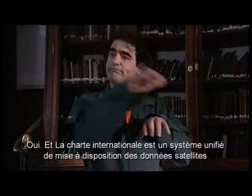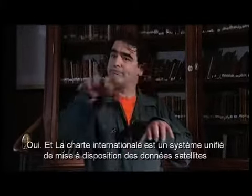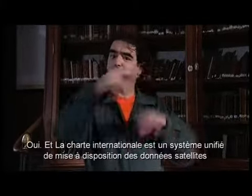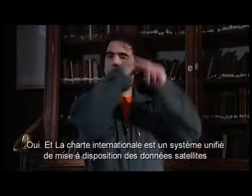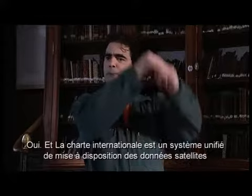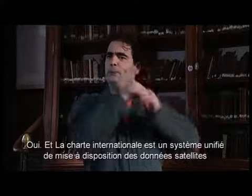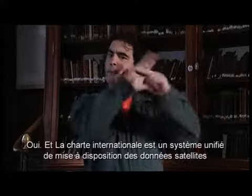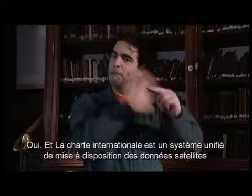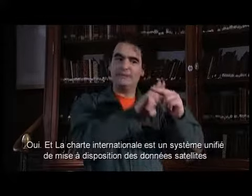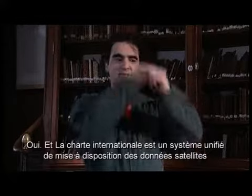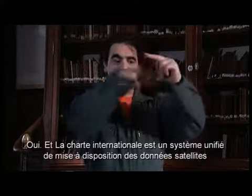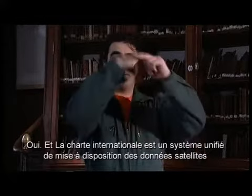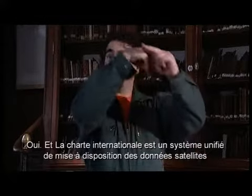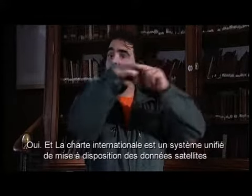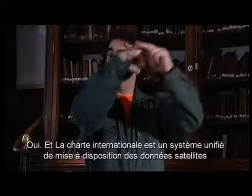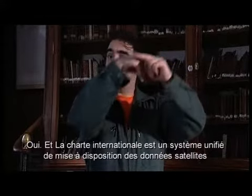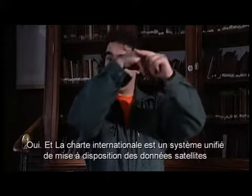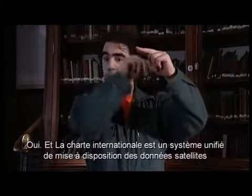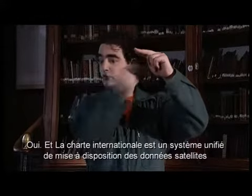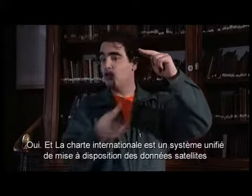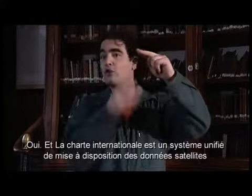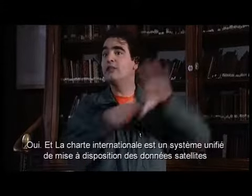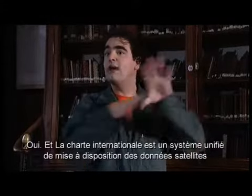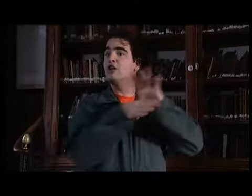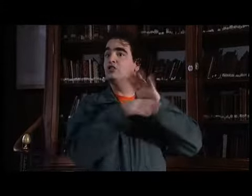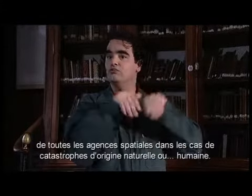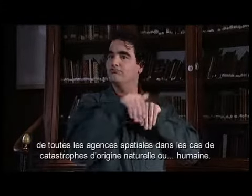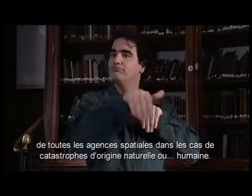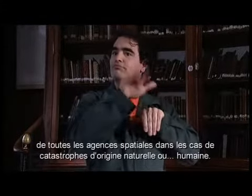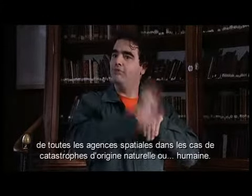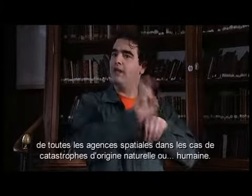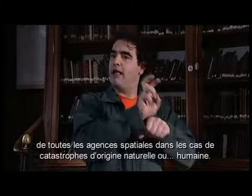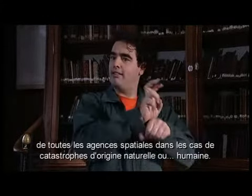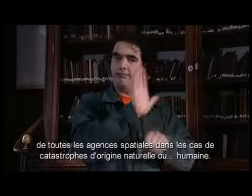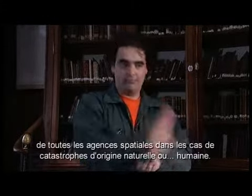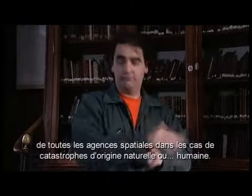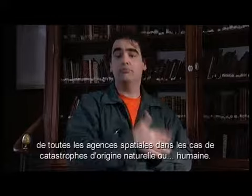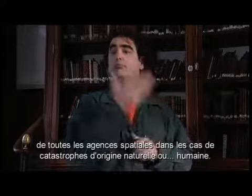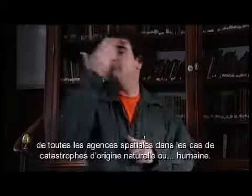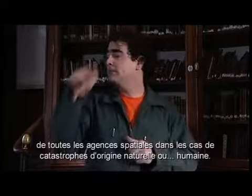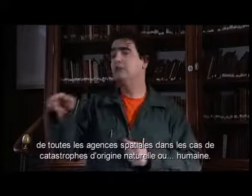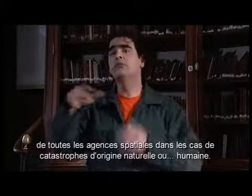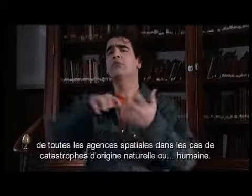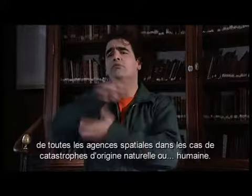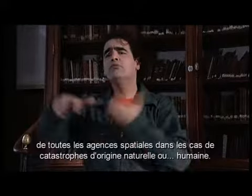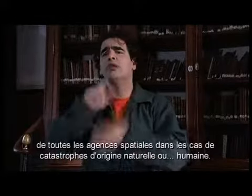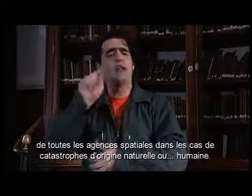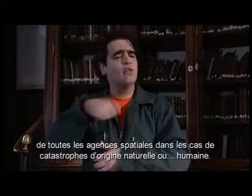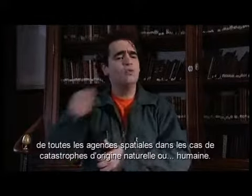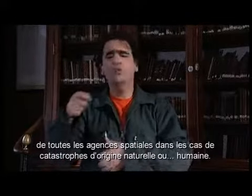un système unifié de mise à disposition des données satellites de toutes les agences spatiales dans les cas de catastrophes d'origine